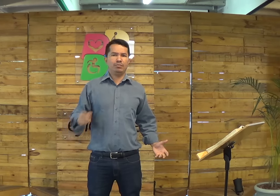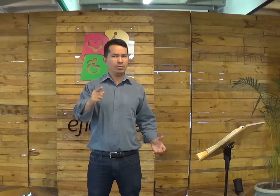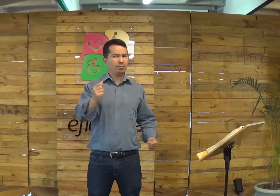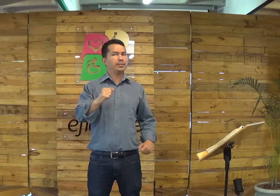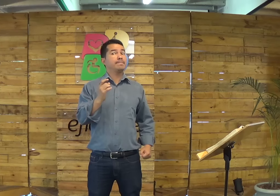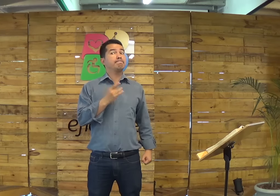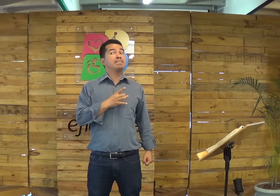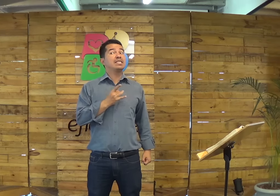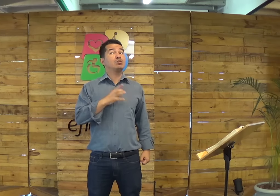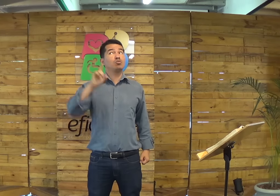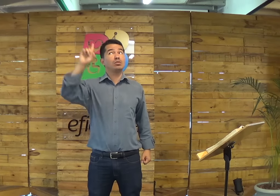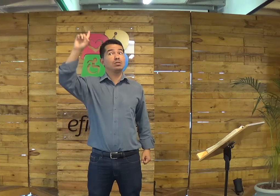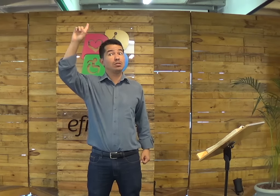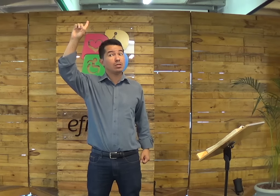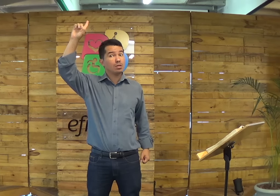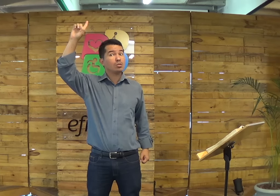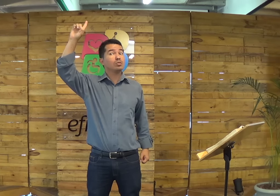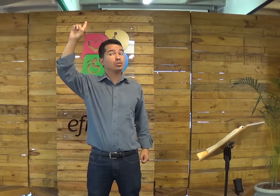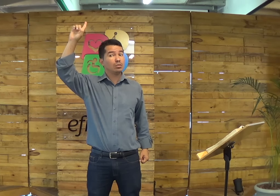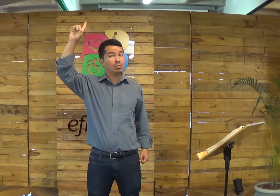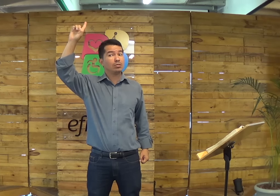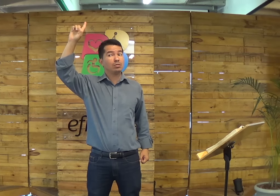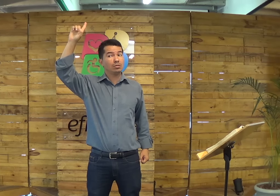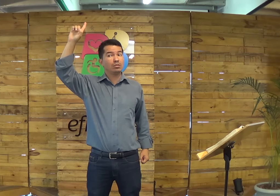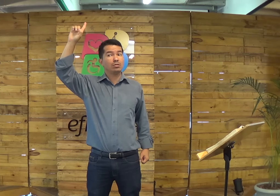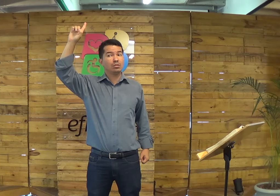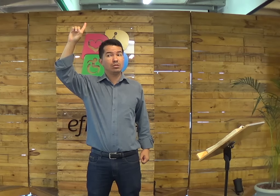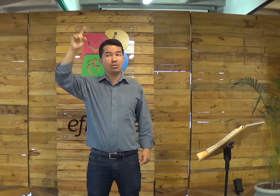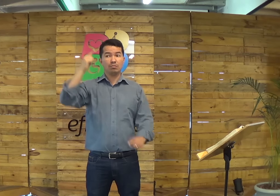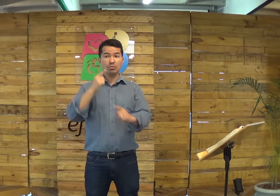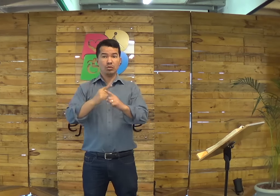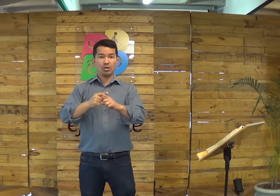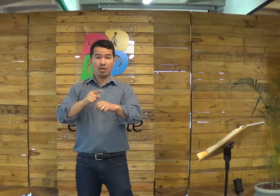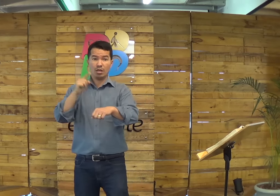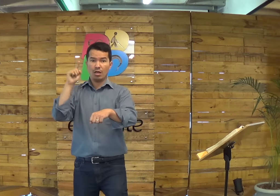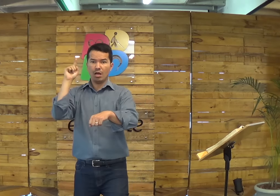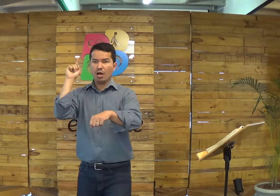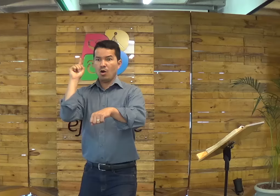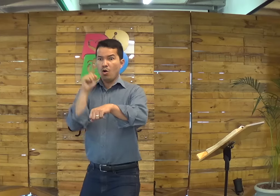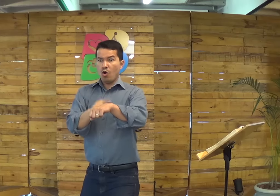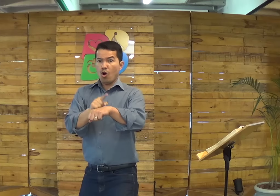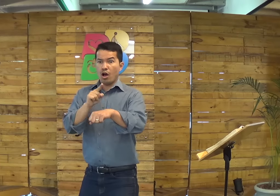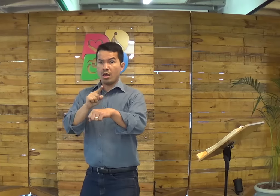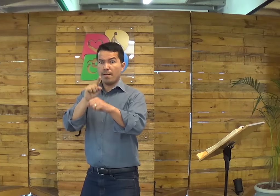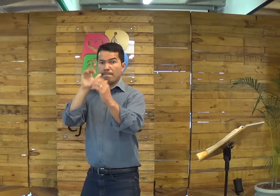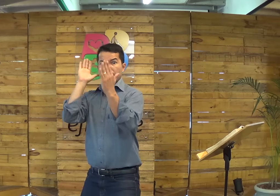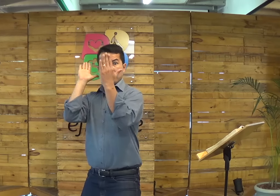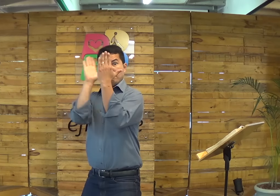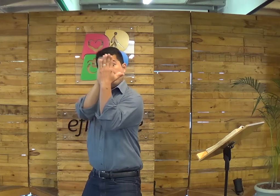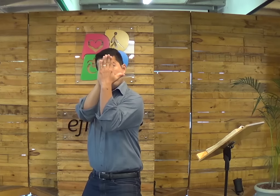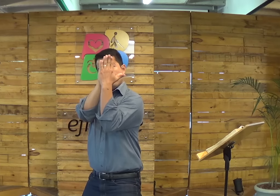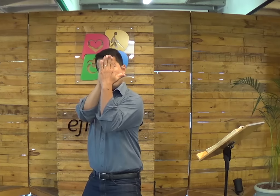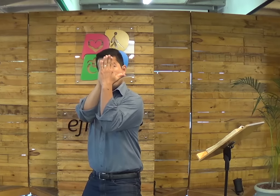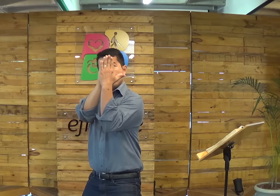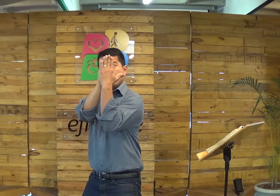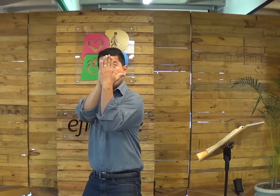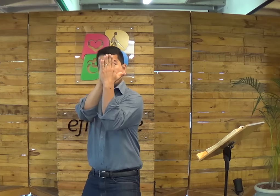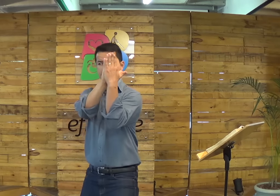ei você precisa ter medo de Deus porque a hora que você tiver al